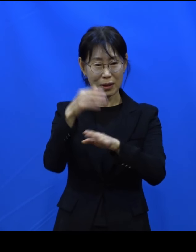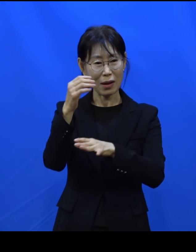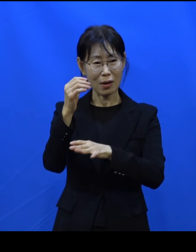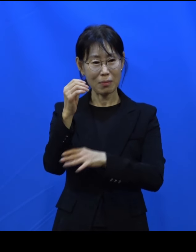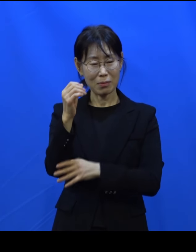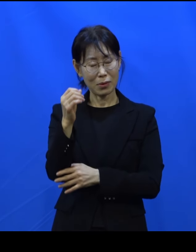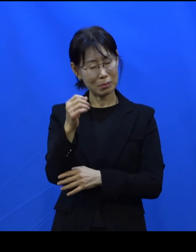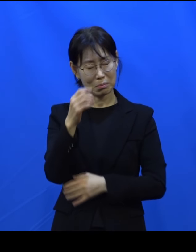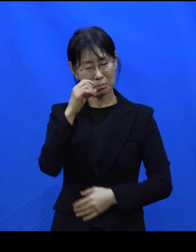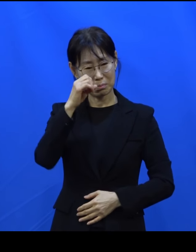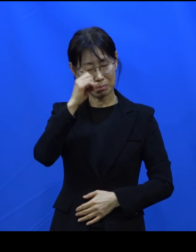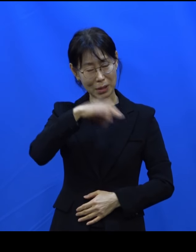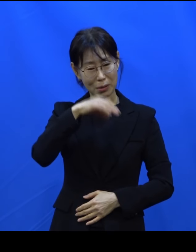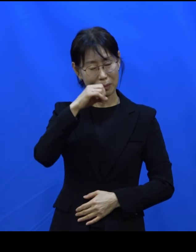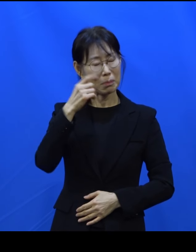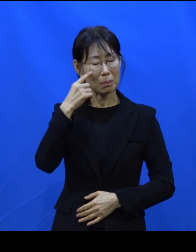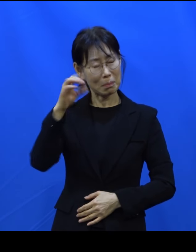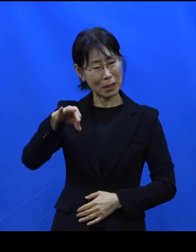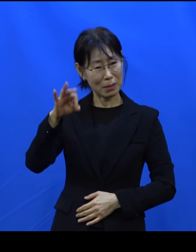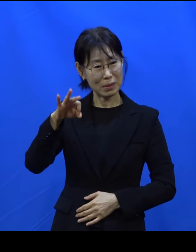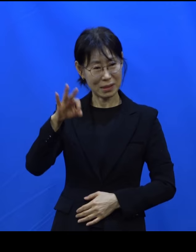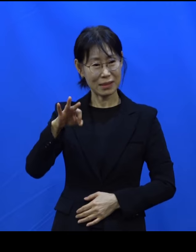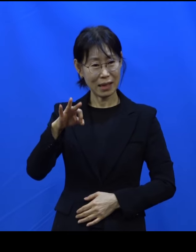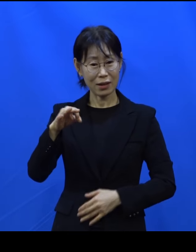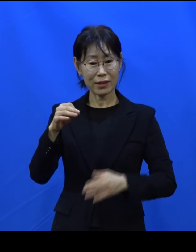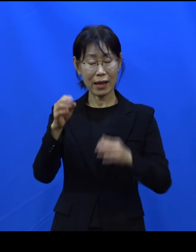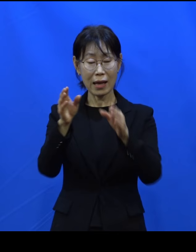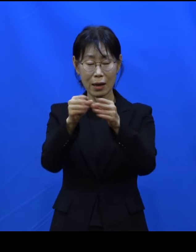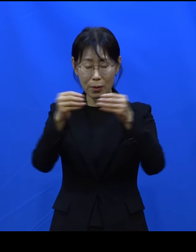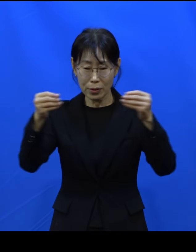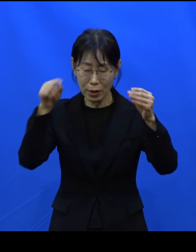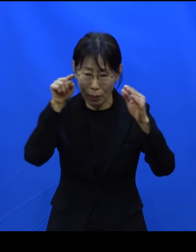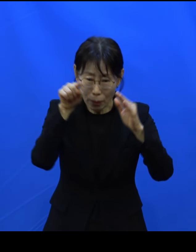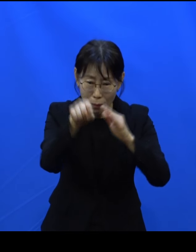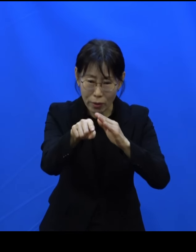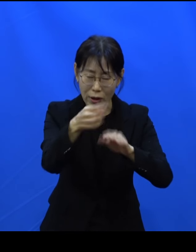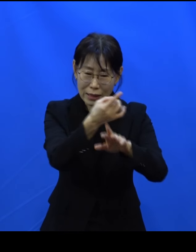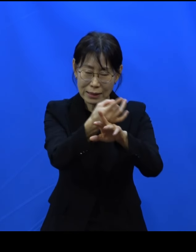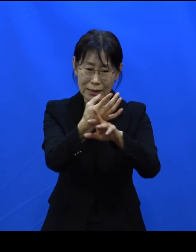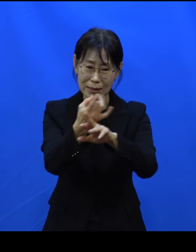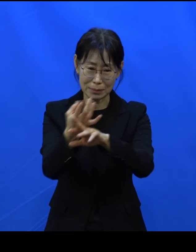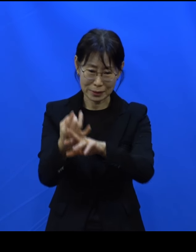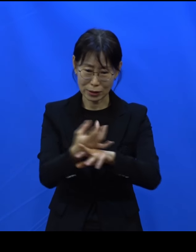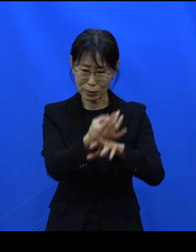지성소예요. 그러니까 가장 안 보이는 곳에 더 많은 신경을 쓰는 거예요.